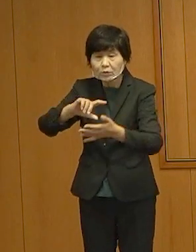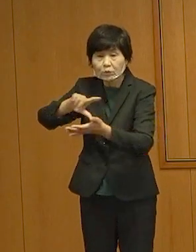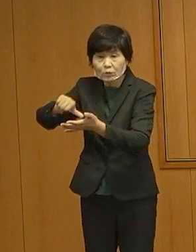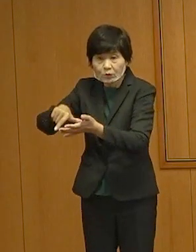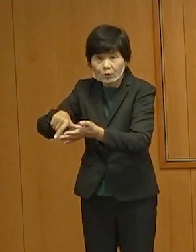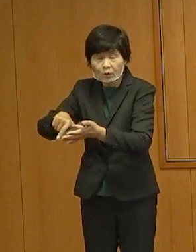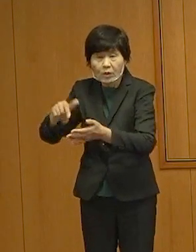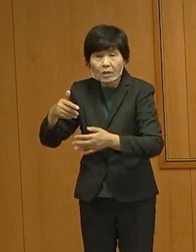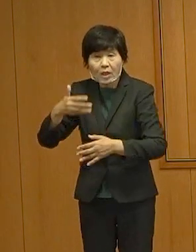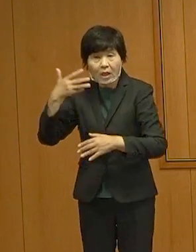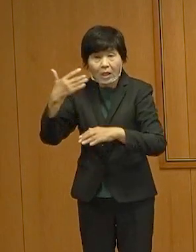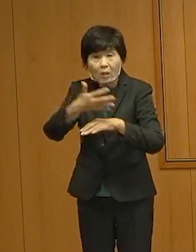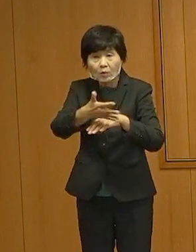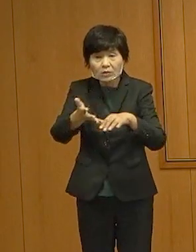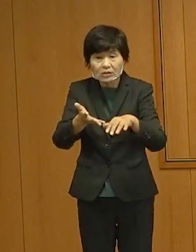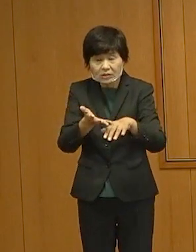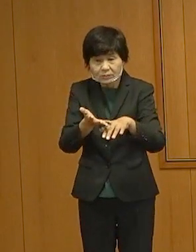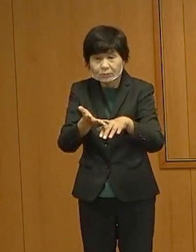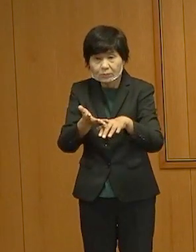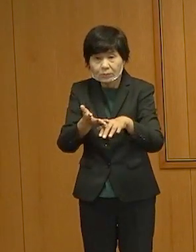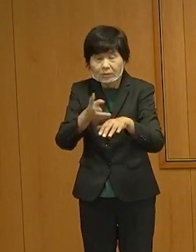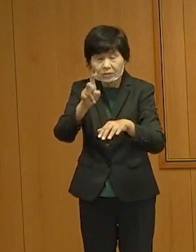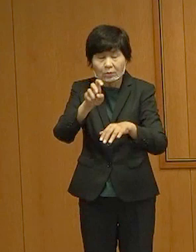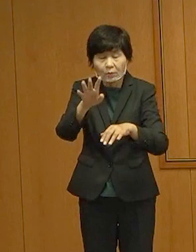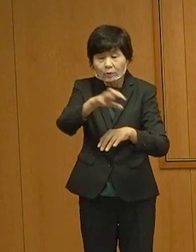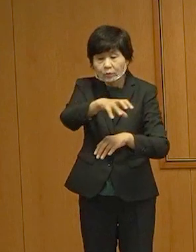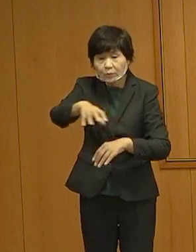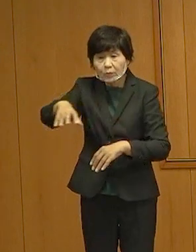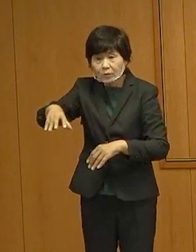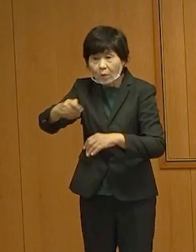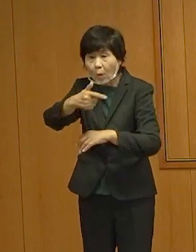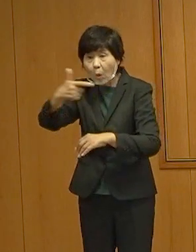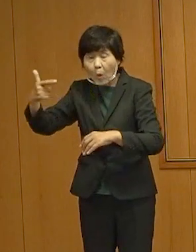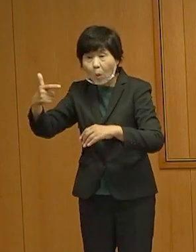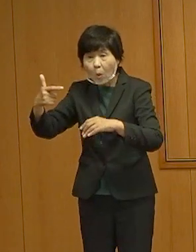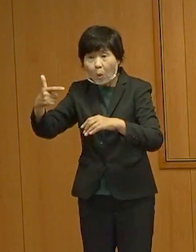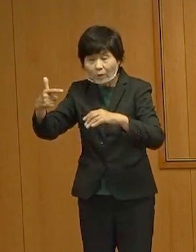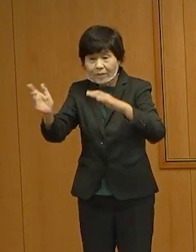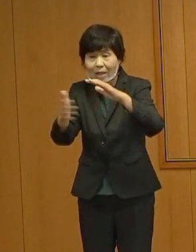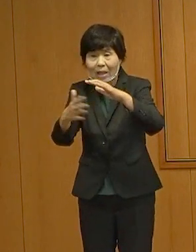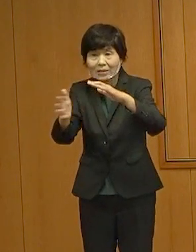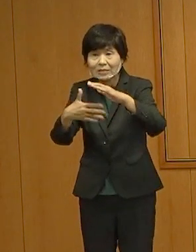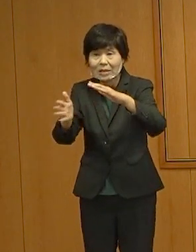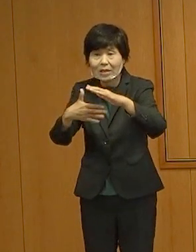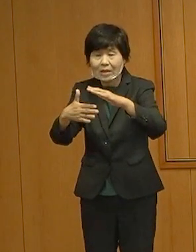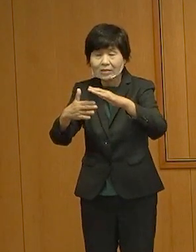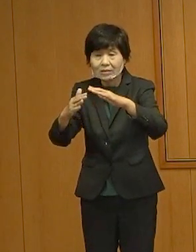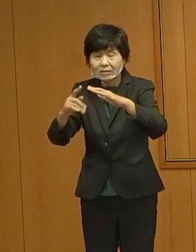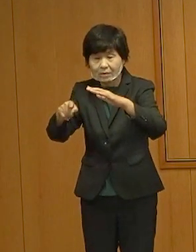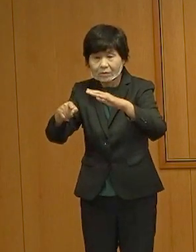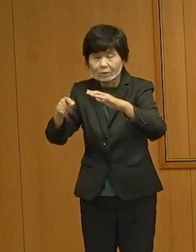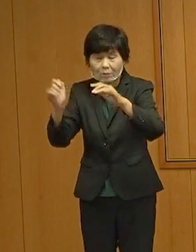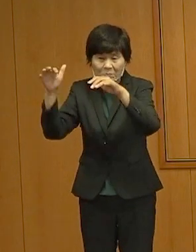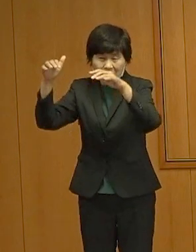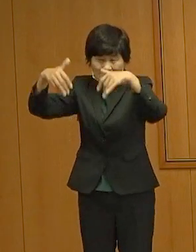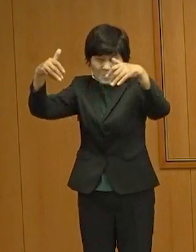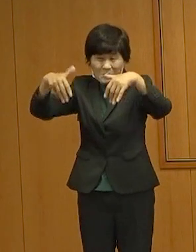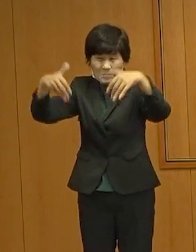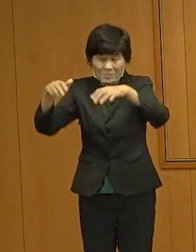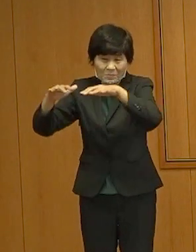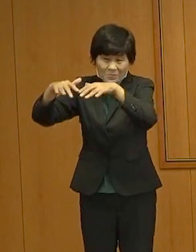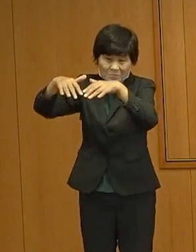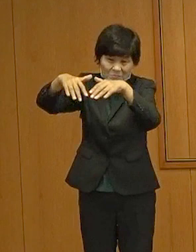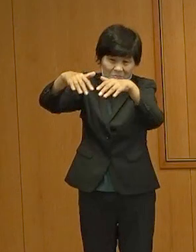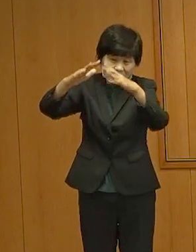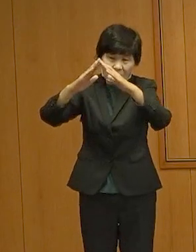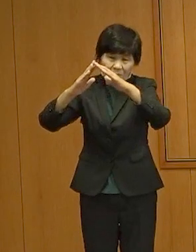っていうところ の、うん、斜面のところに、大きな空き家があって、それが大雨の影響で、ちょっと崩れかけてるっていう